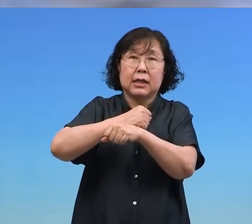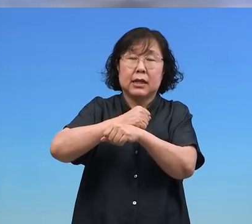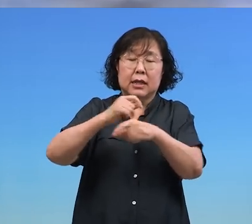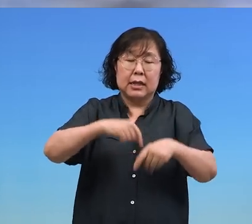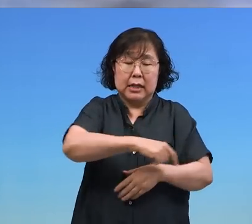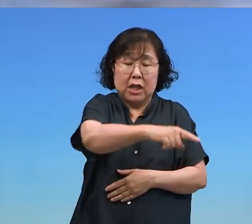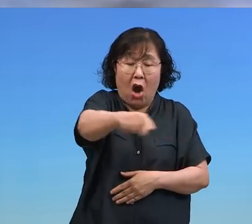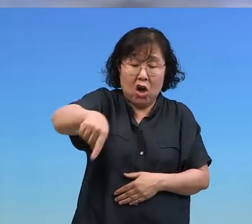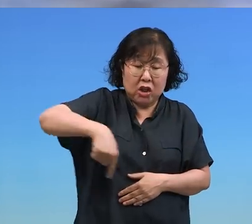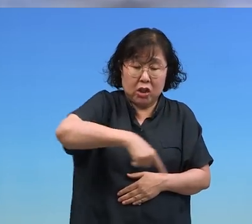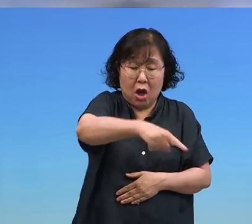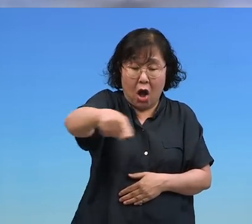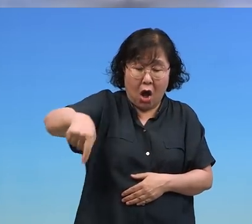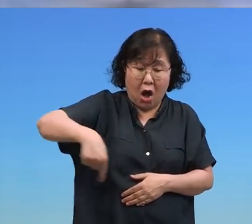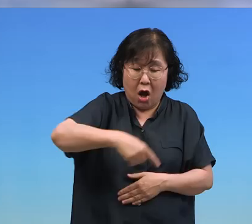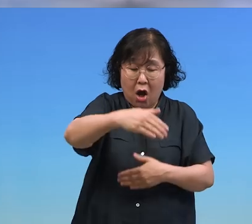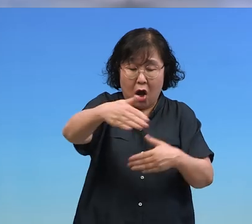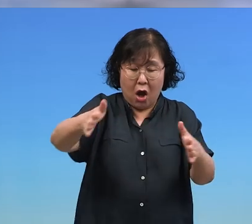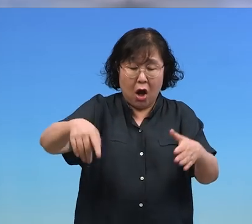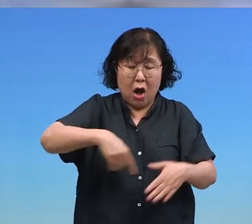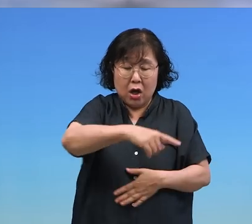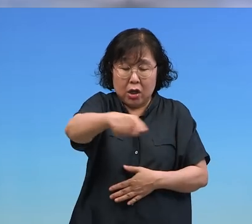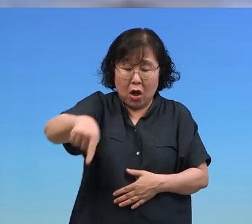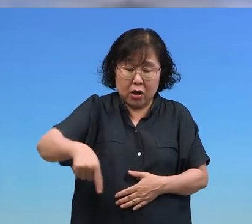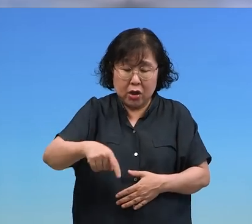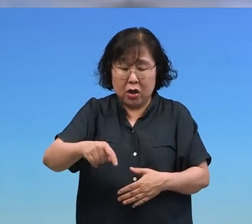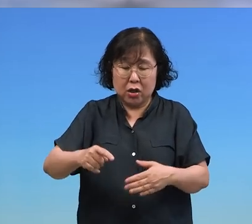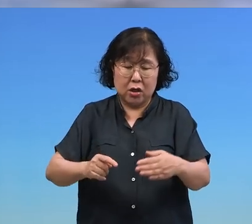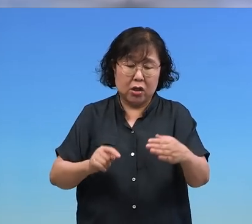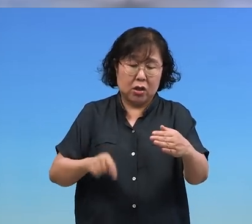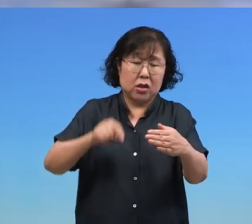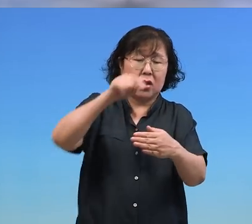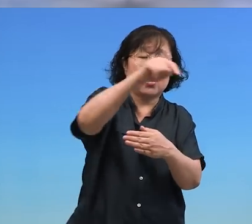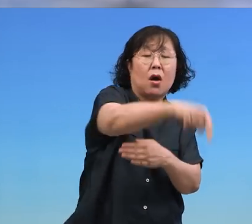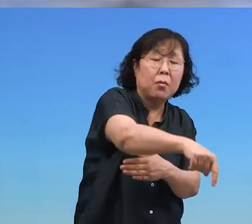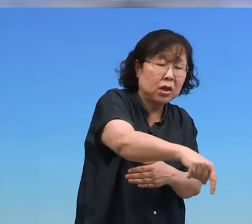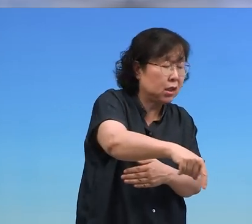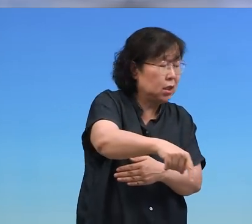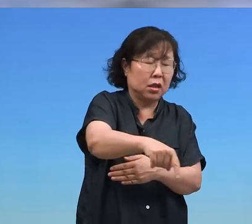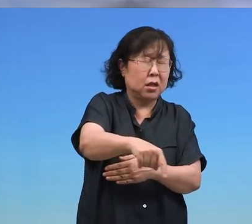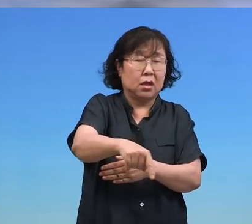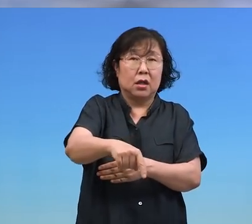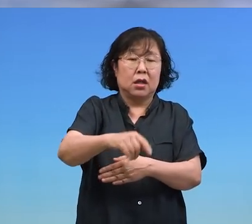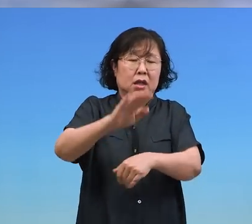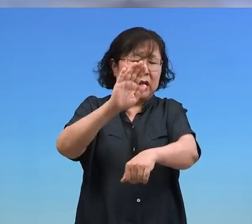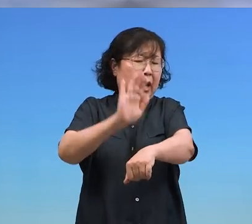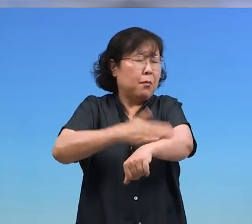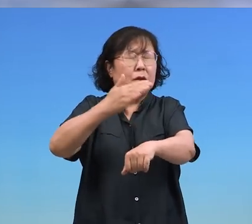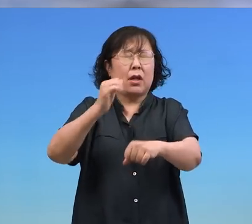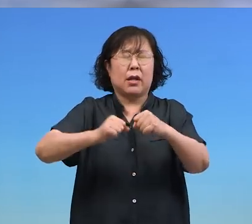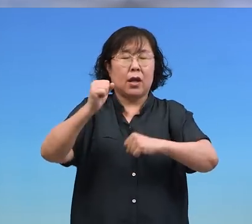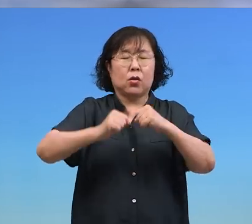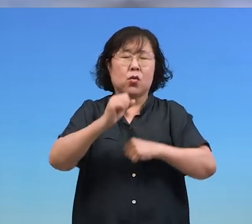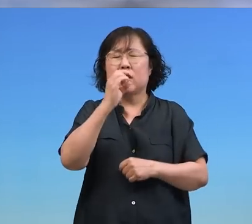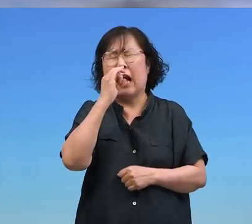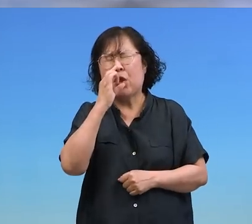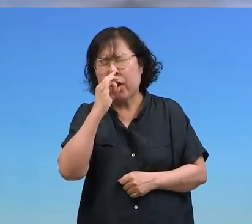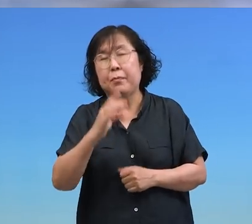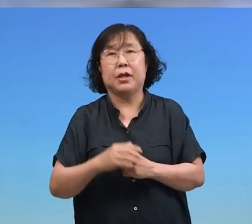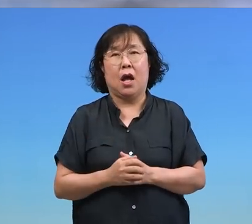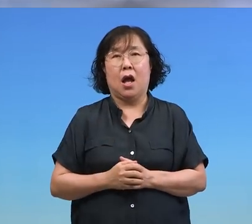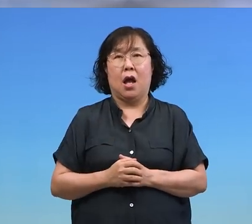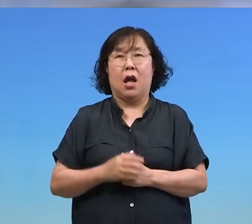망령된 짓을 하고 있는 건 혹시 없을까 이제 하나님의 심판대 앞에 섰을 때 이